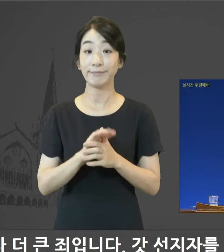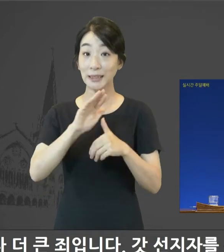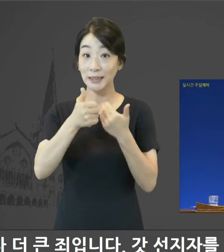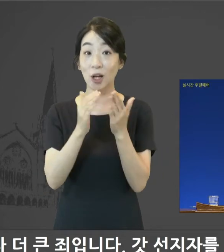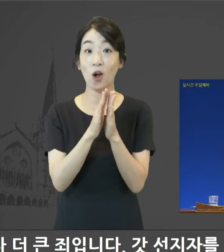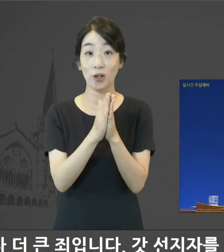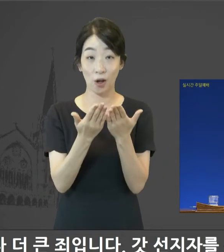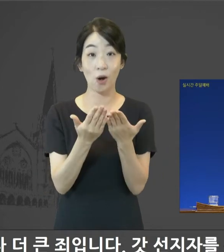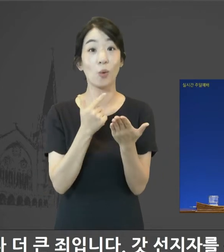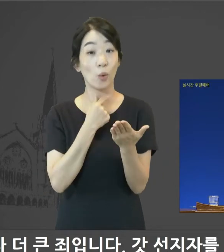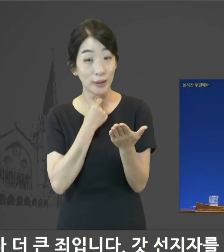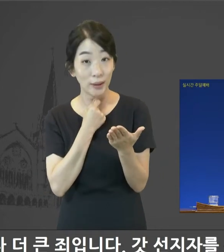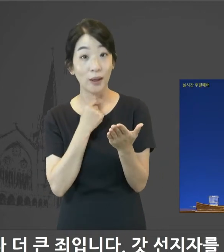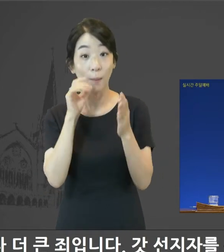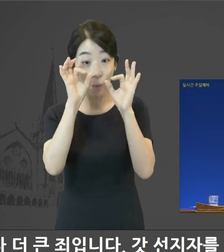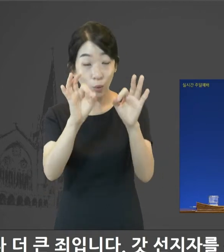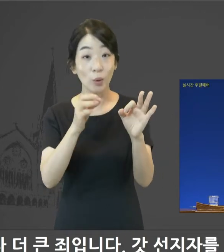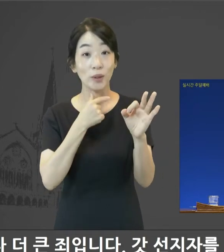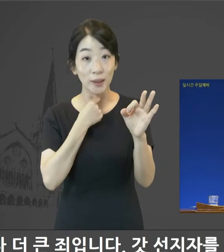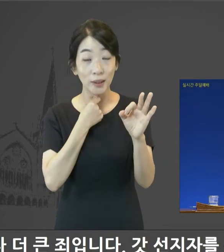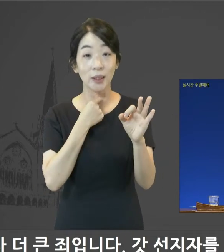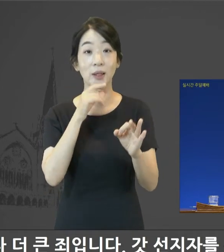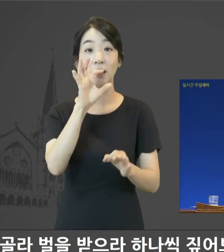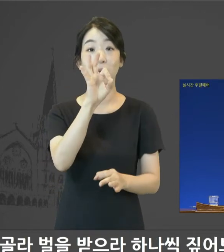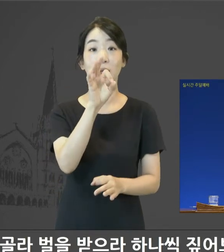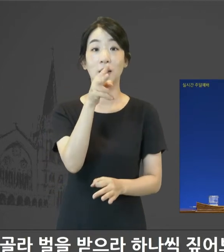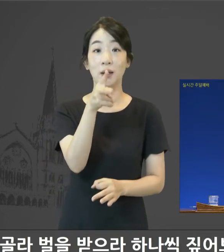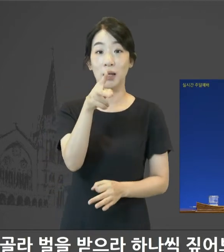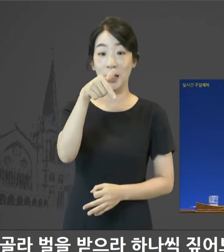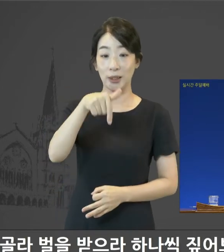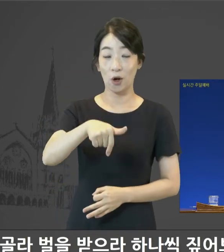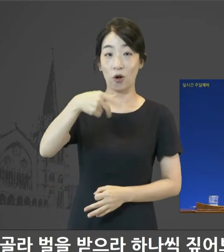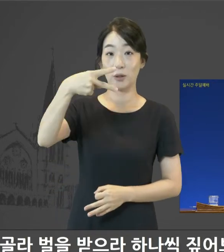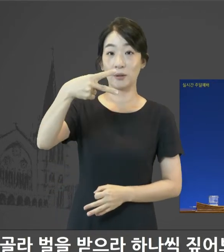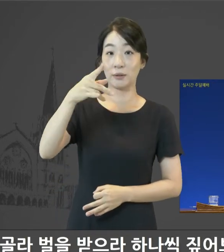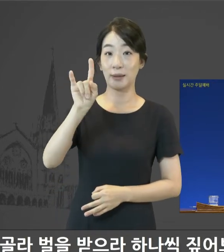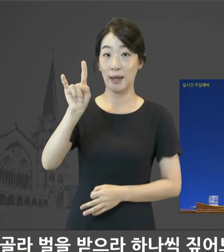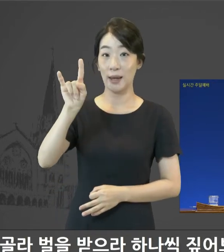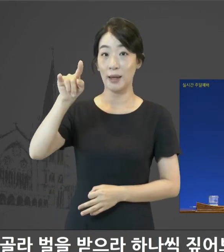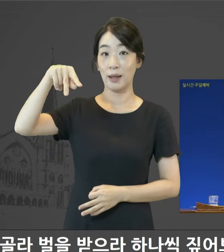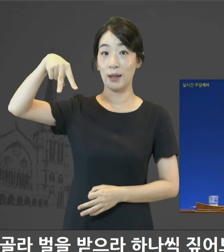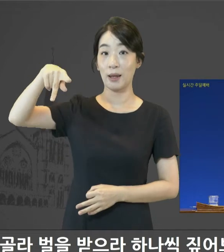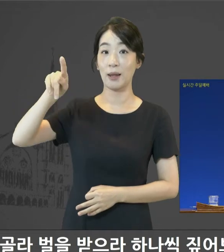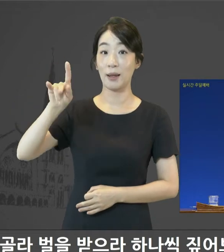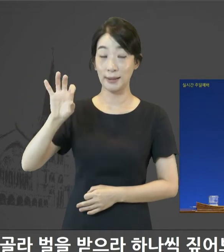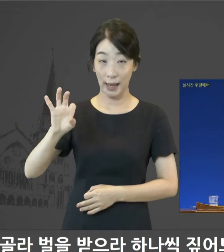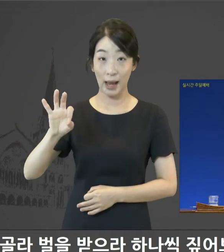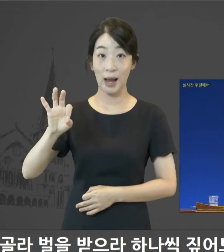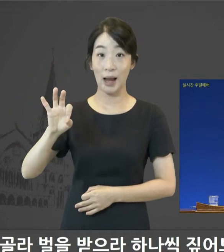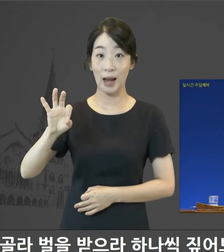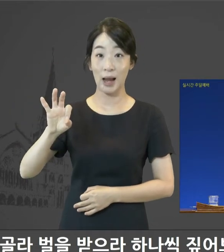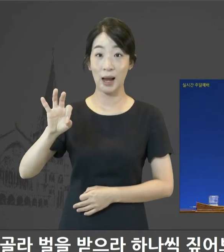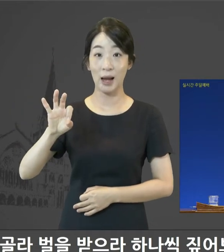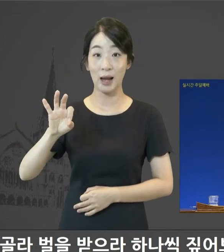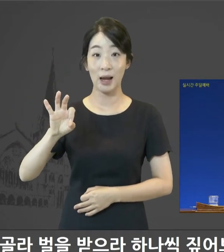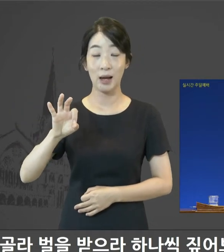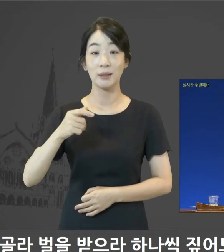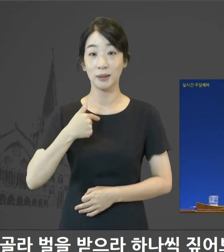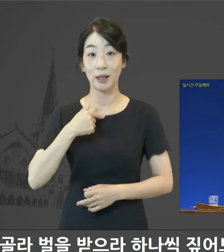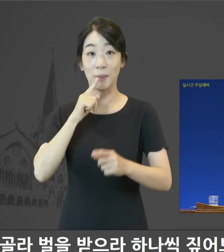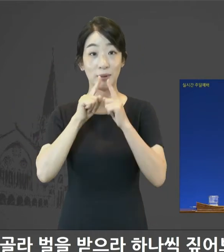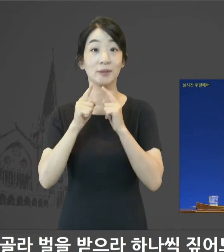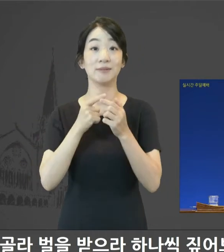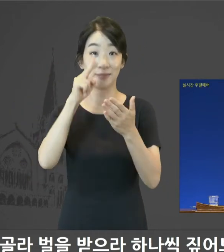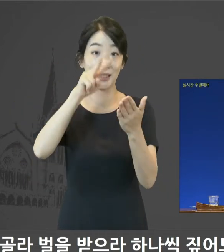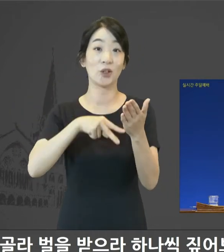보기를 원하시는 분들은 역대상 21장으로 이동해 주시면 좋아요. 구약성경 642쪽 안 가셔도 돼요. 제 말씀만 잘